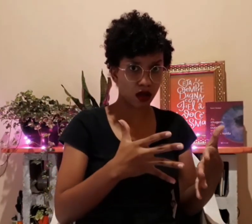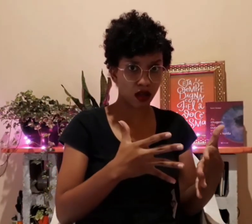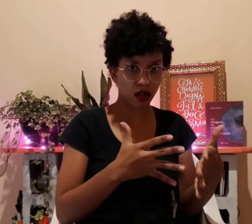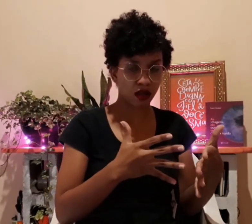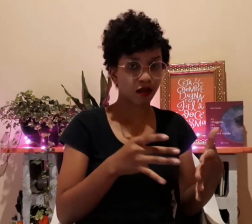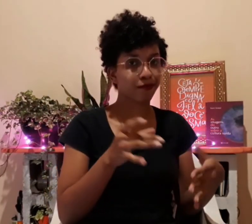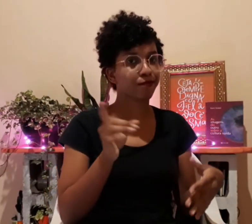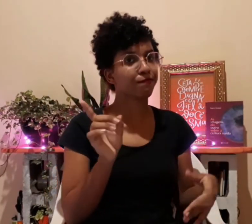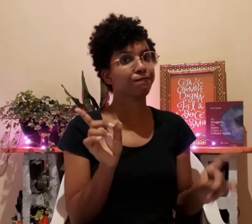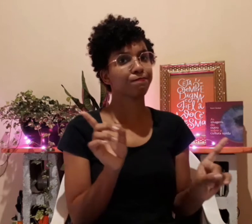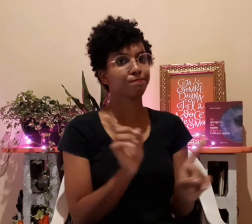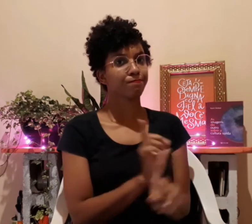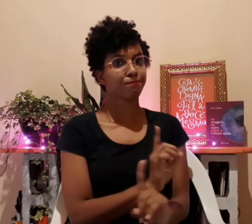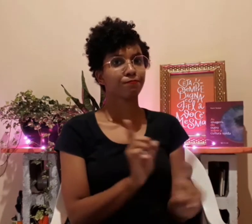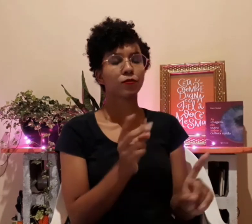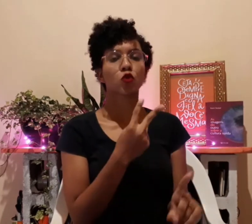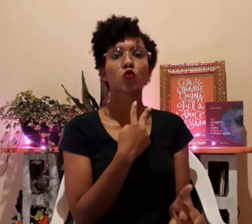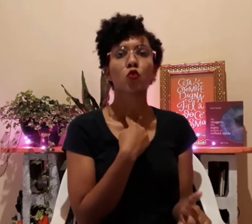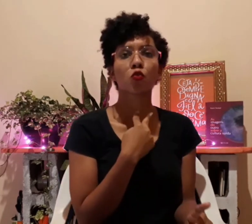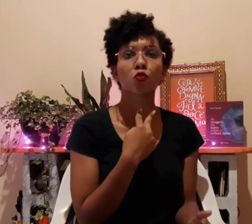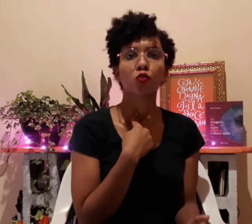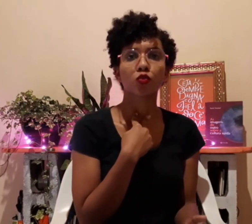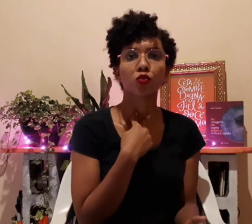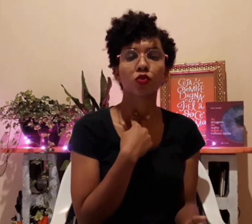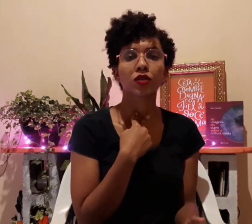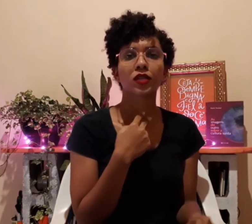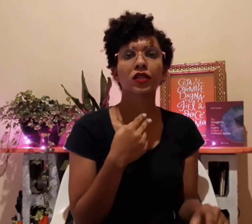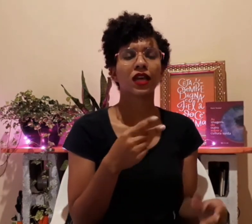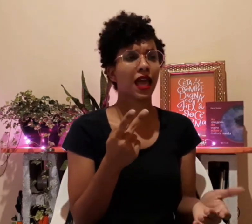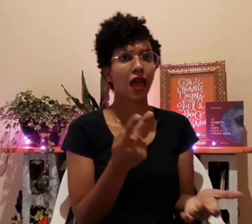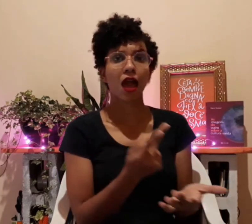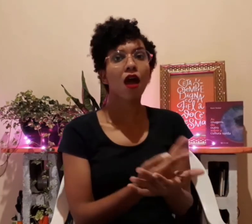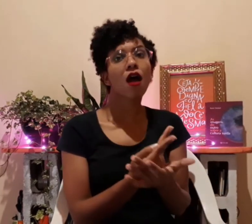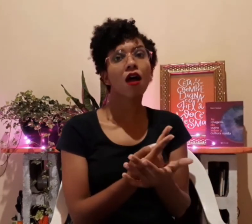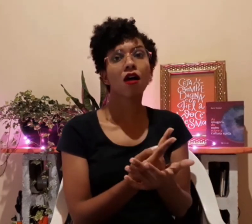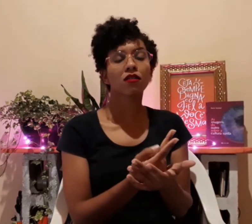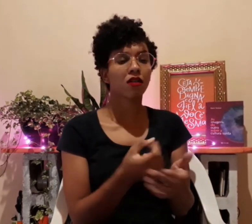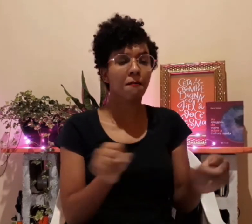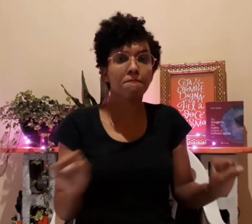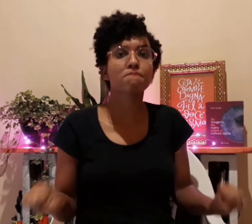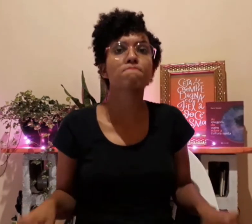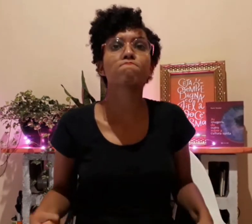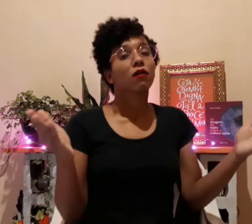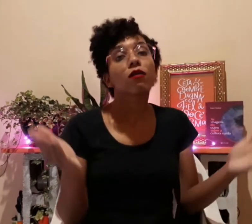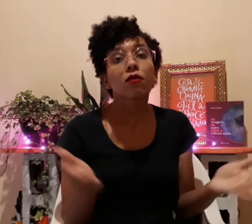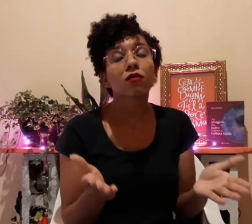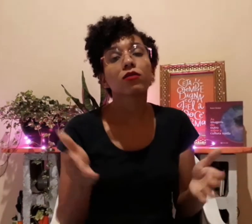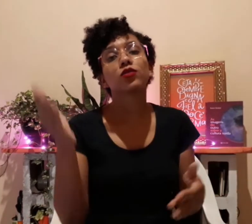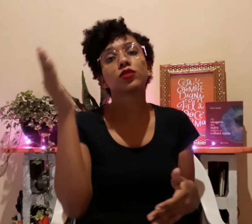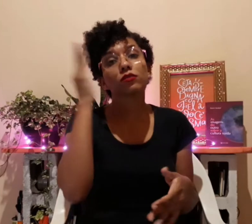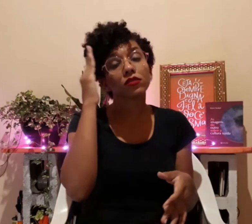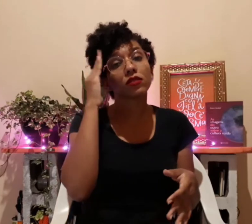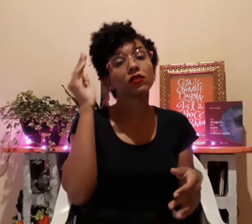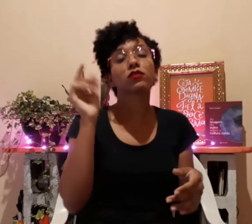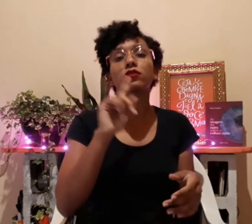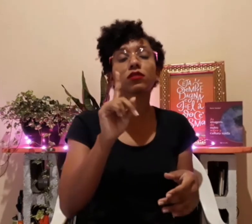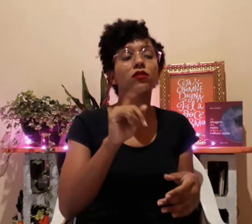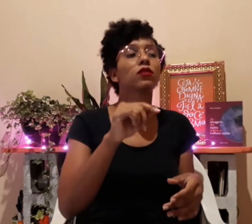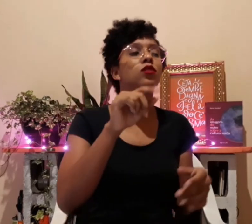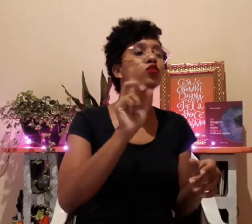O direito das pessoas surdas de sinalizarem foram negados, porque acreditava-se que era errado. Porém,